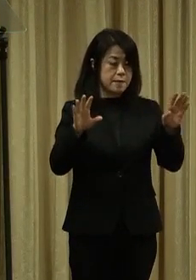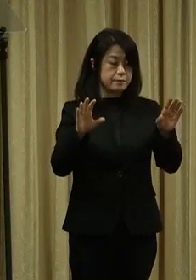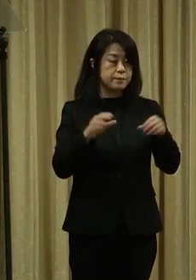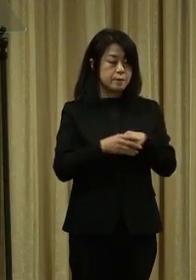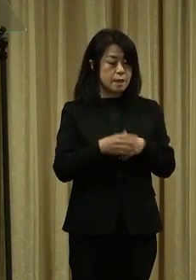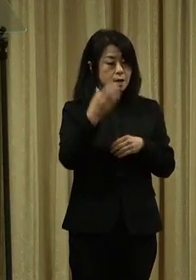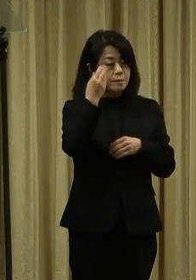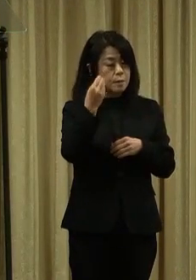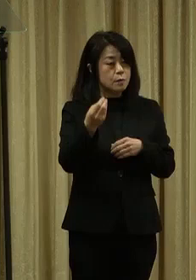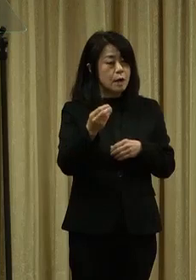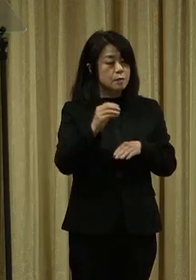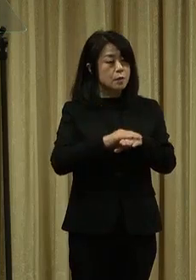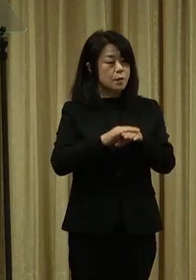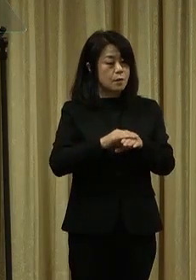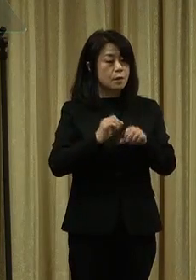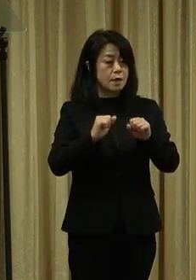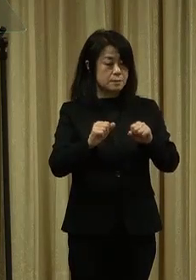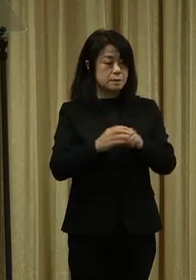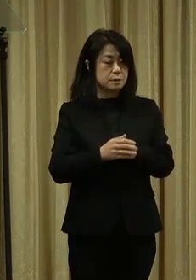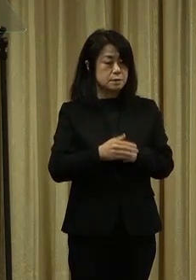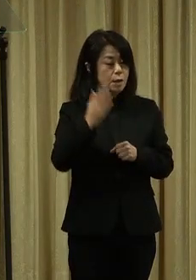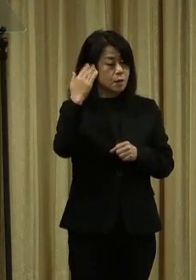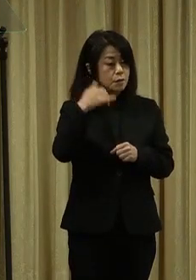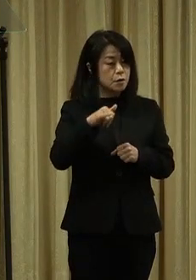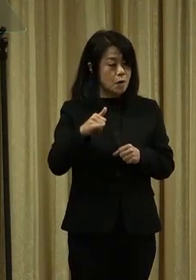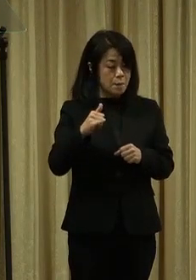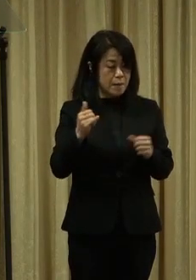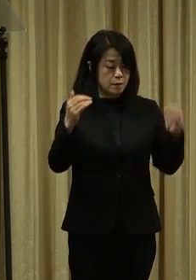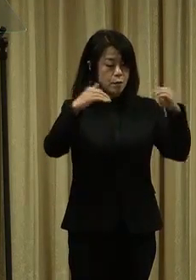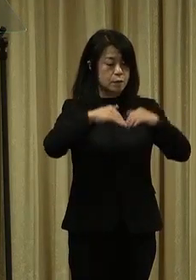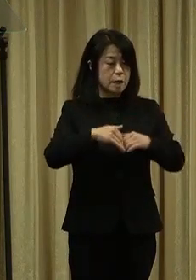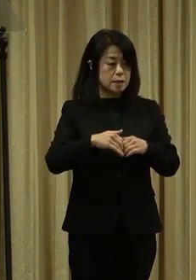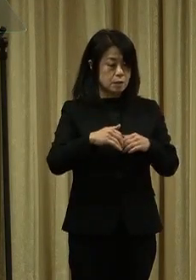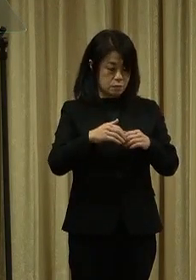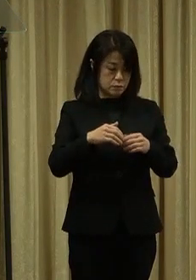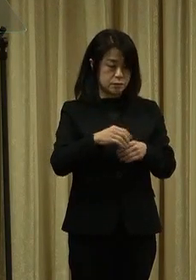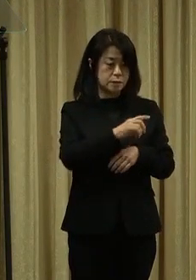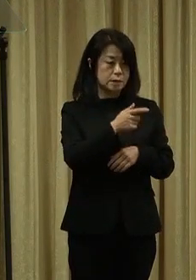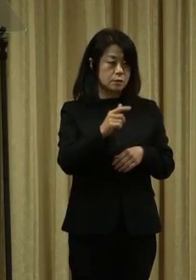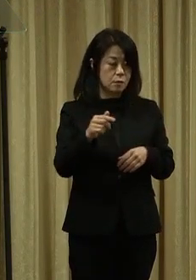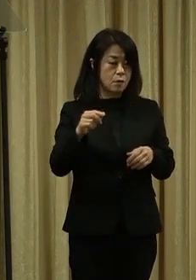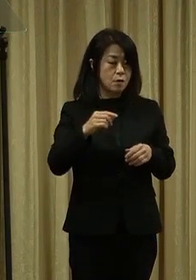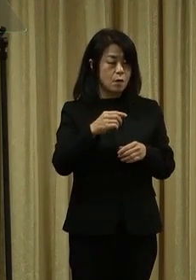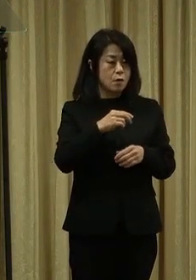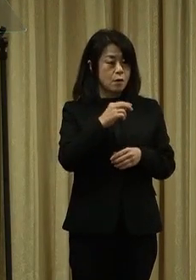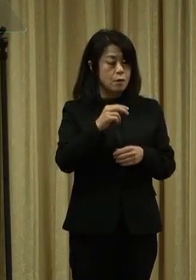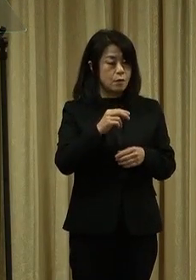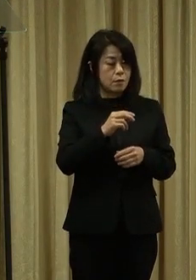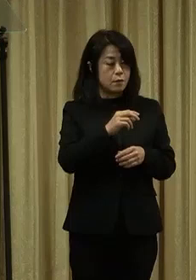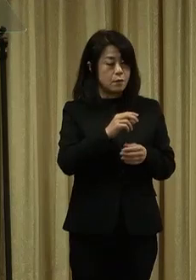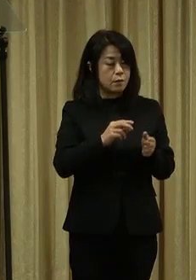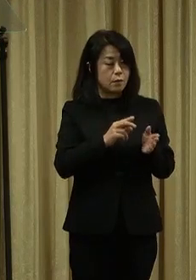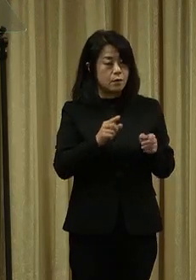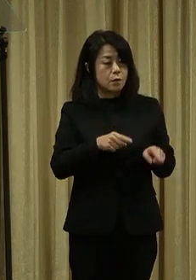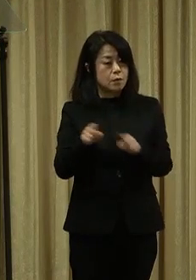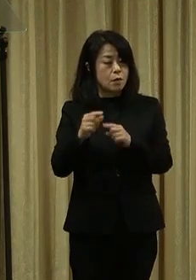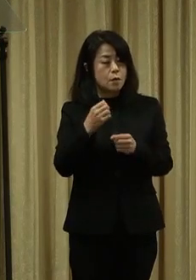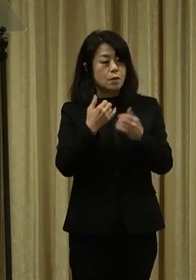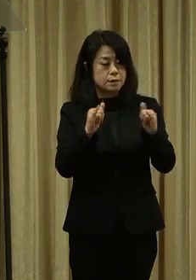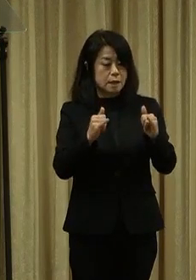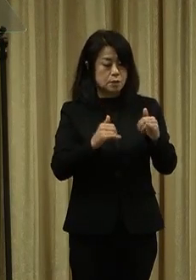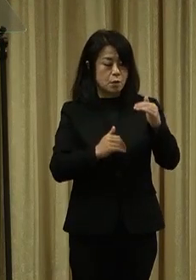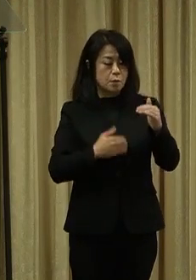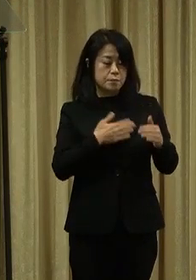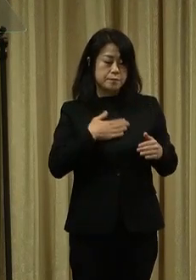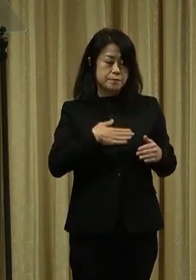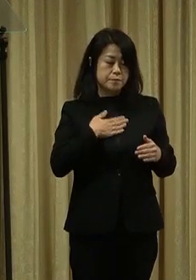また黒部宇奈月キャニオンルートの一般開放旅行商品化に向けて旅行者の満足度を高めるための取り組みを支援